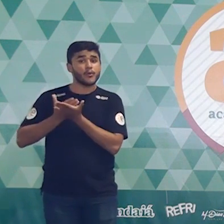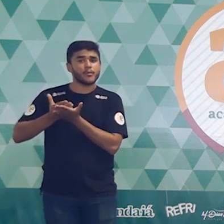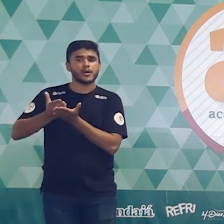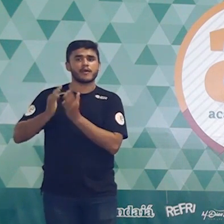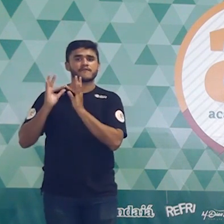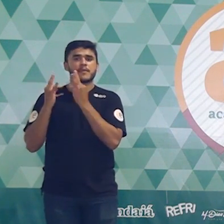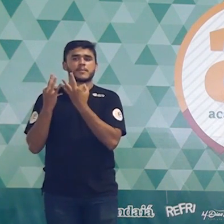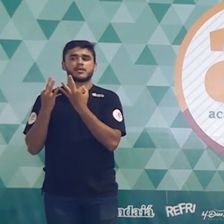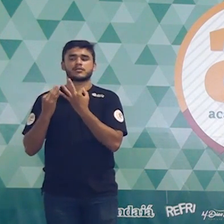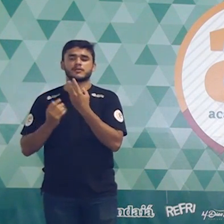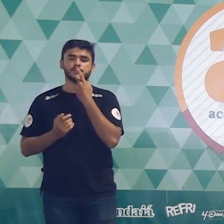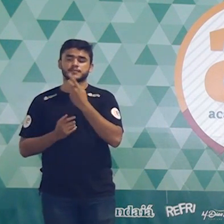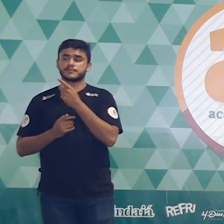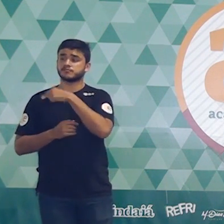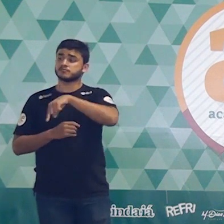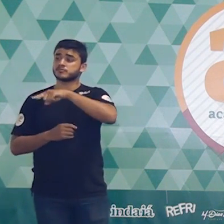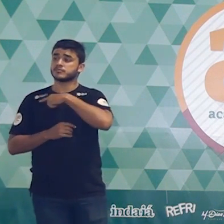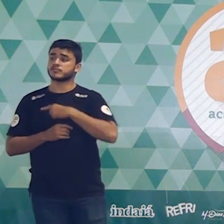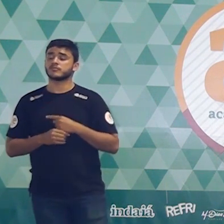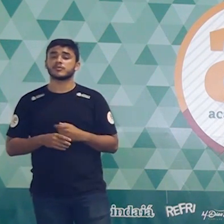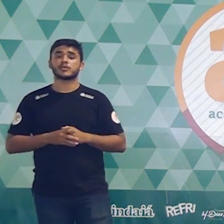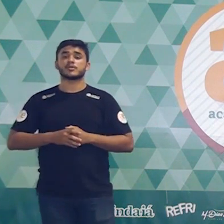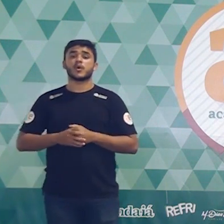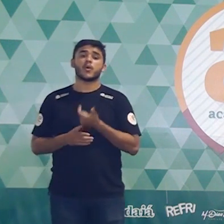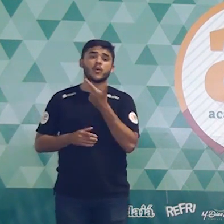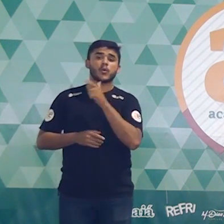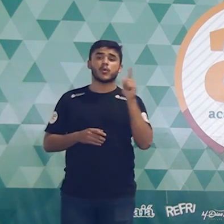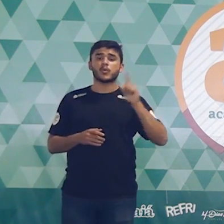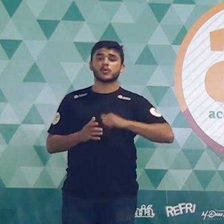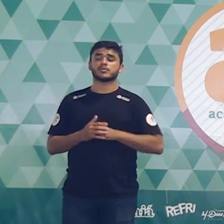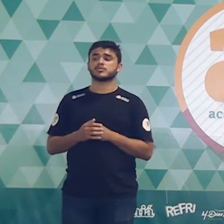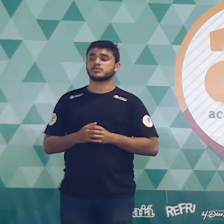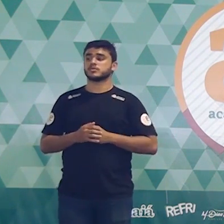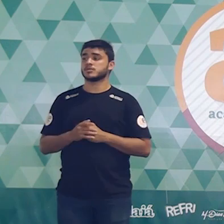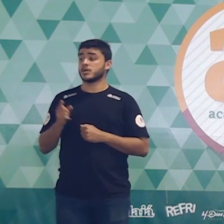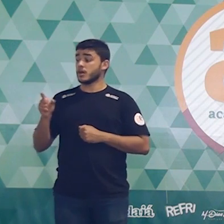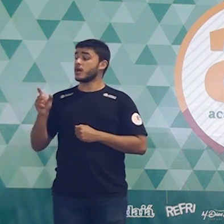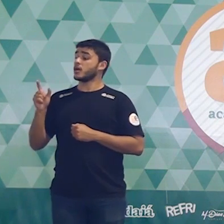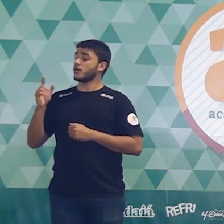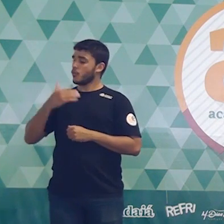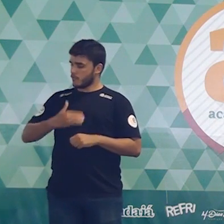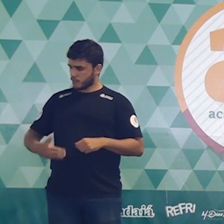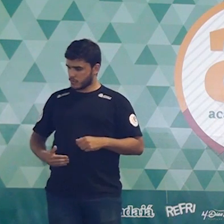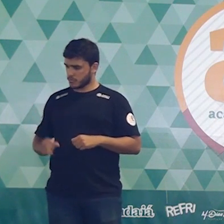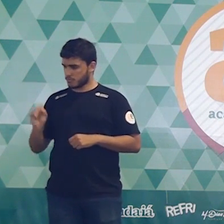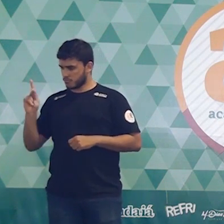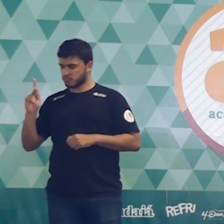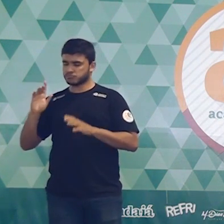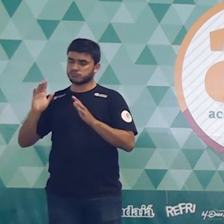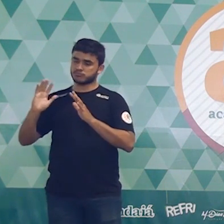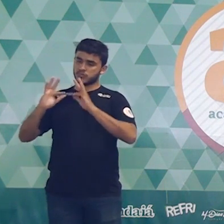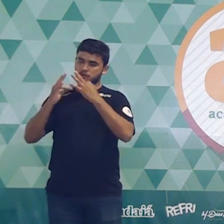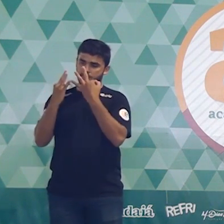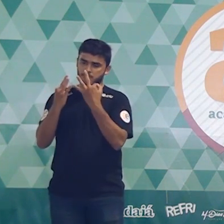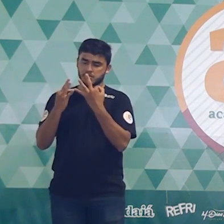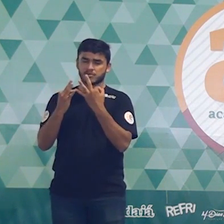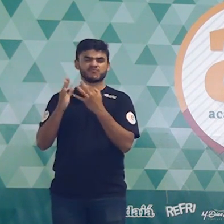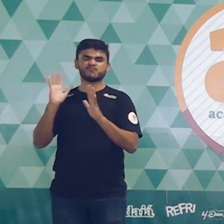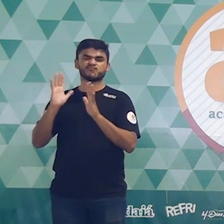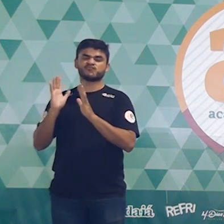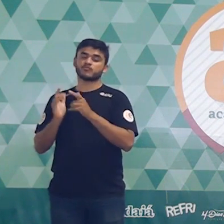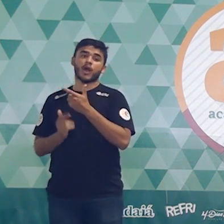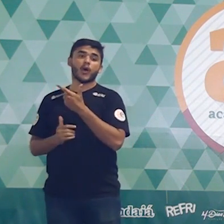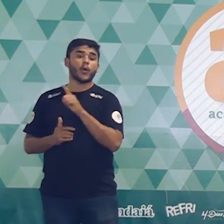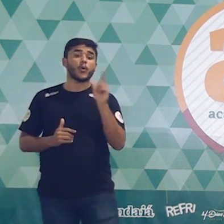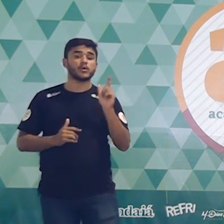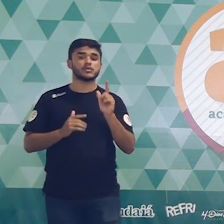muita coisa que envolva a família, não. Qual é o outro pilar social que eu posso usar? Rapaz, as escolas, as instituições de ensino. Gente, quem é